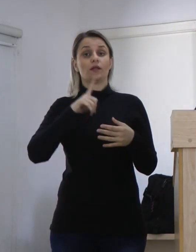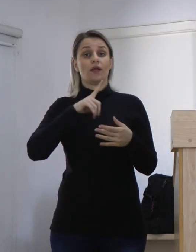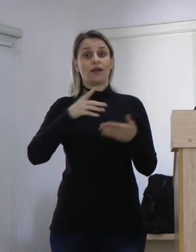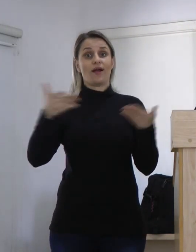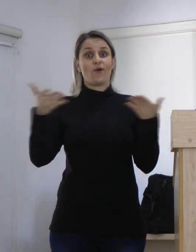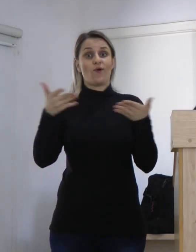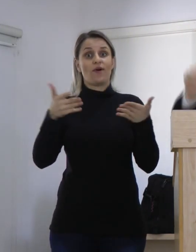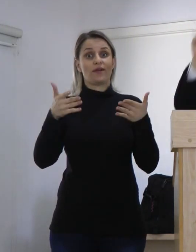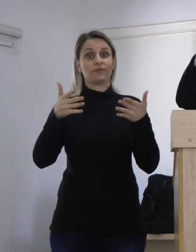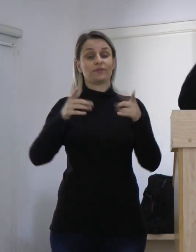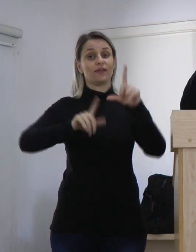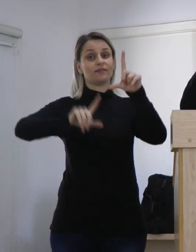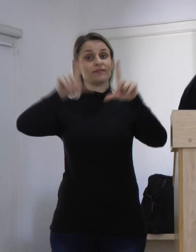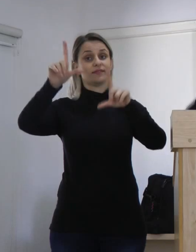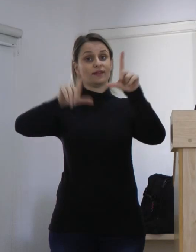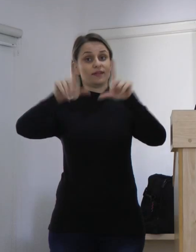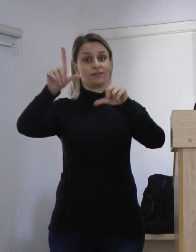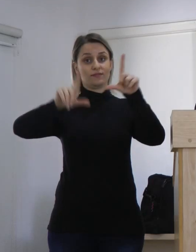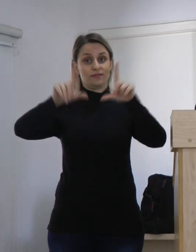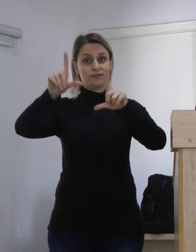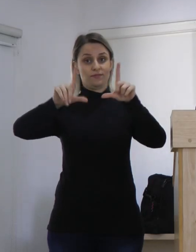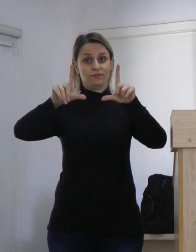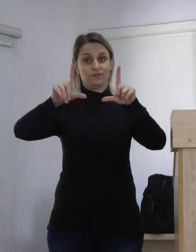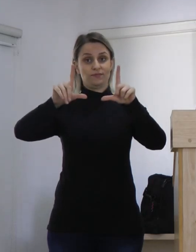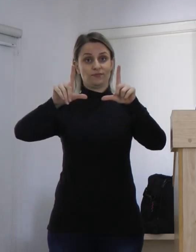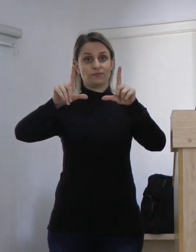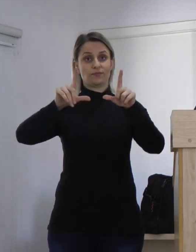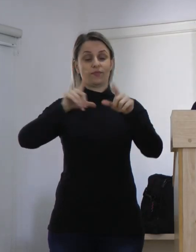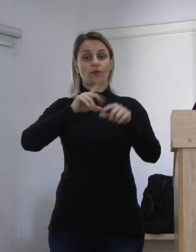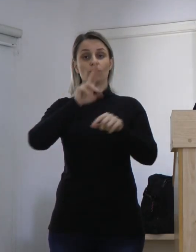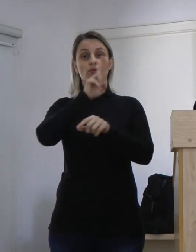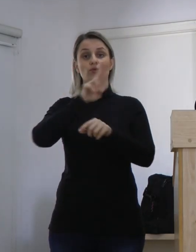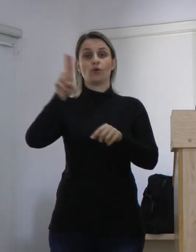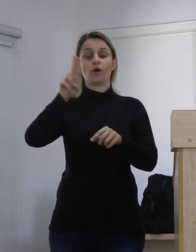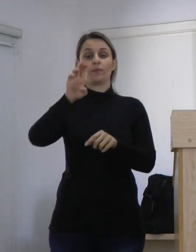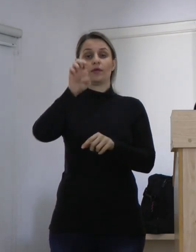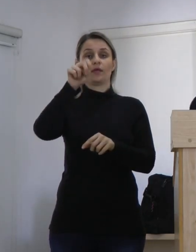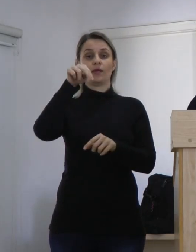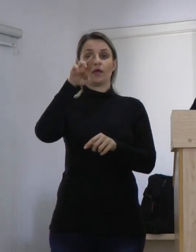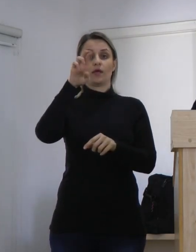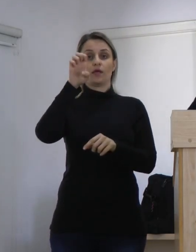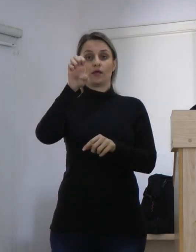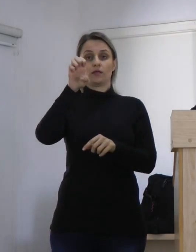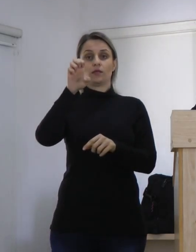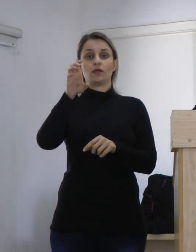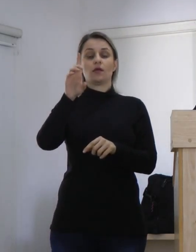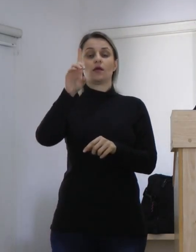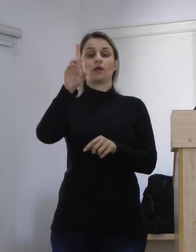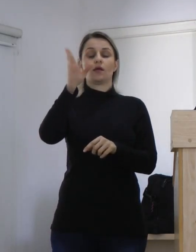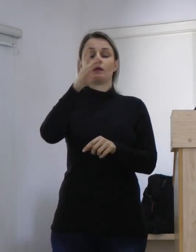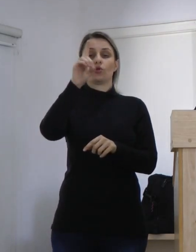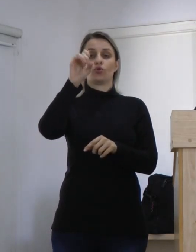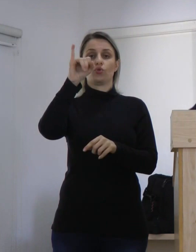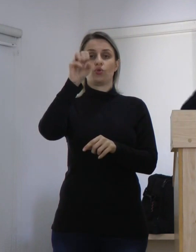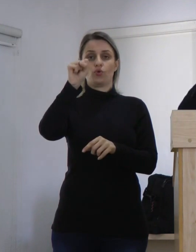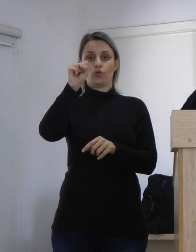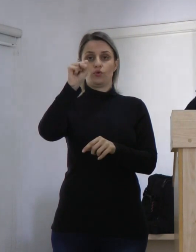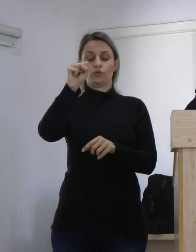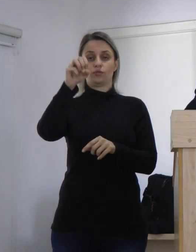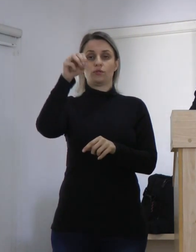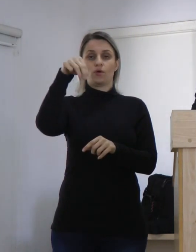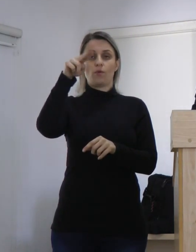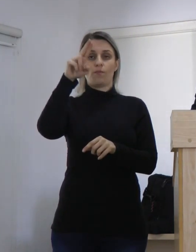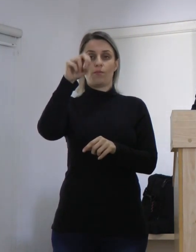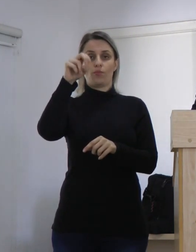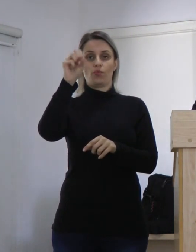aberta, programa Entre Dois Mundos, sábado de 13h até 13h30, na TV